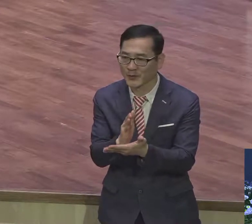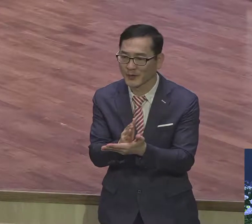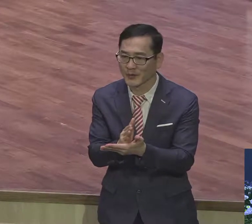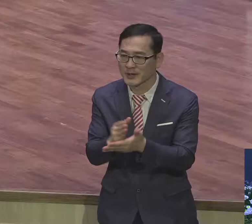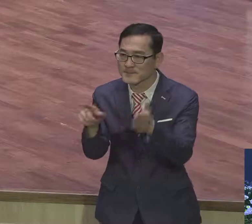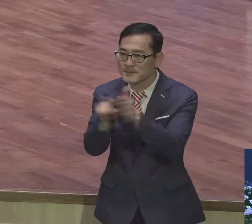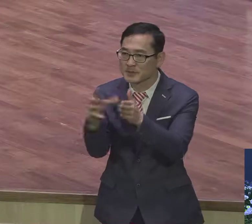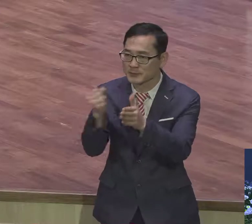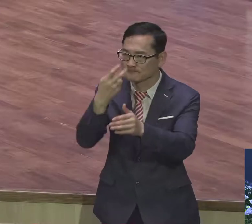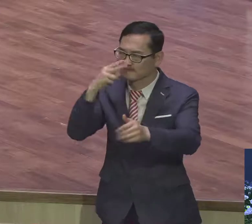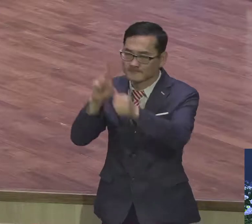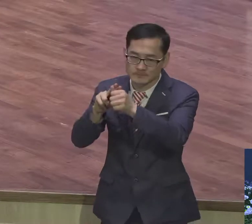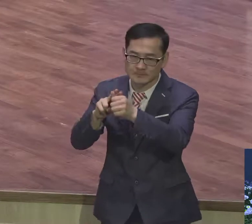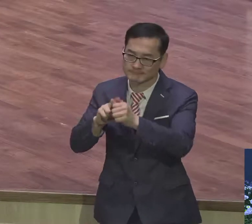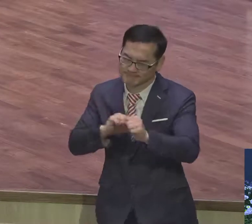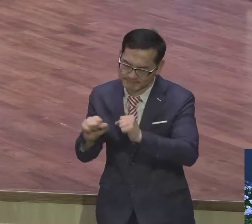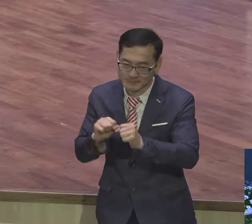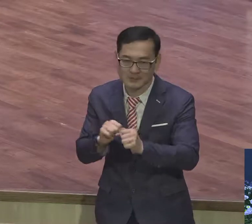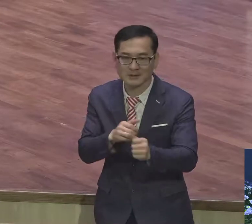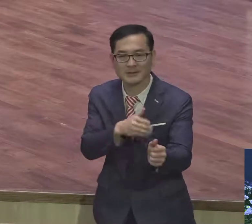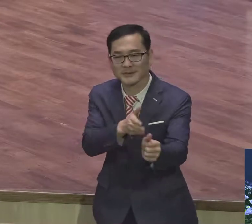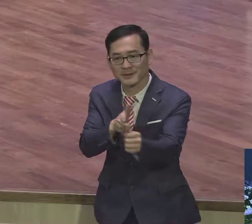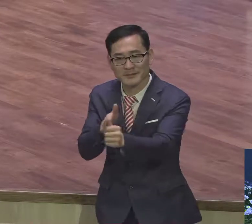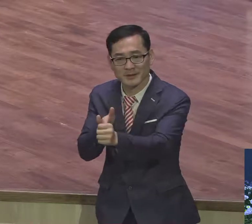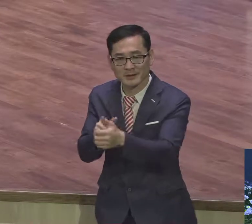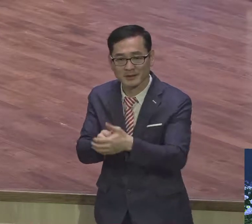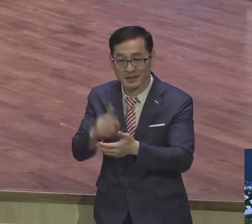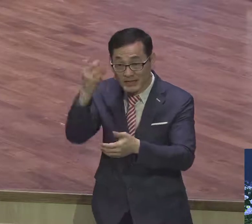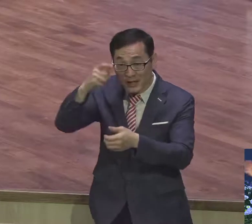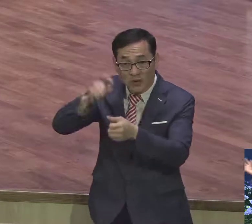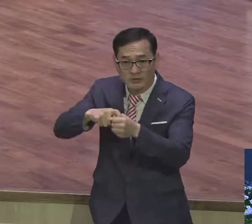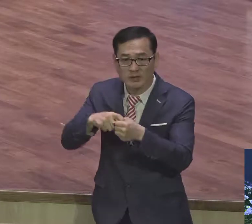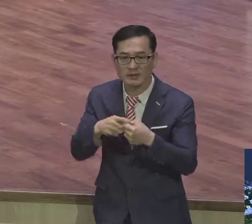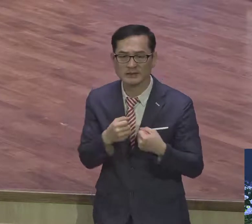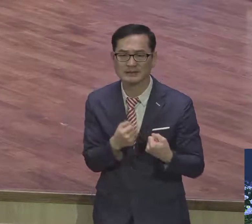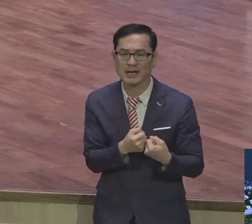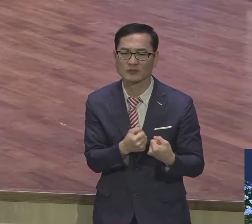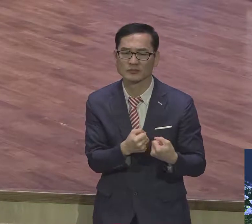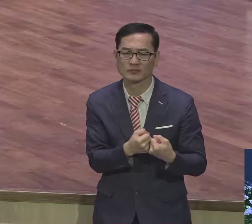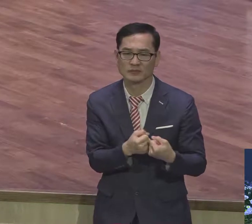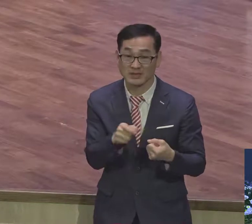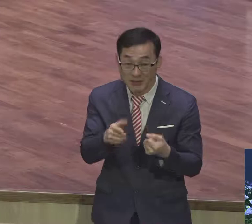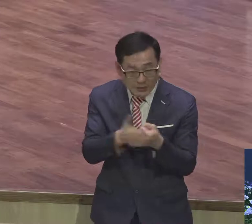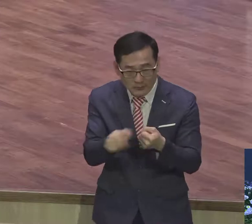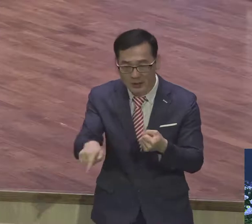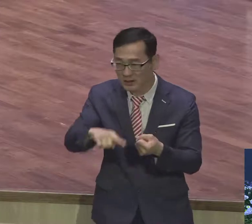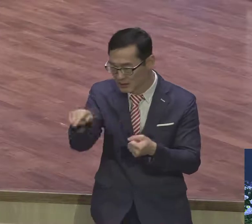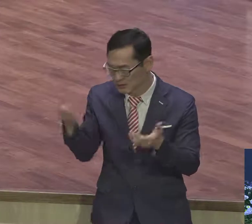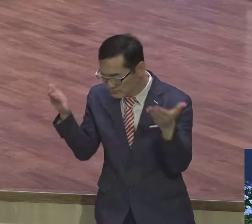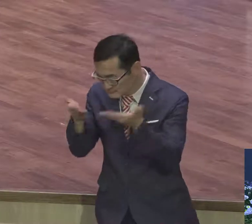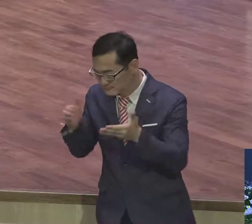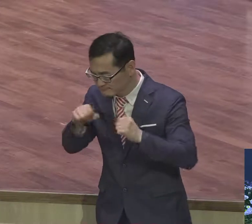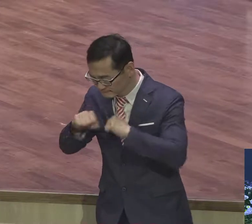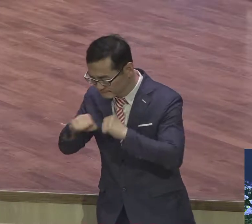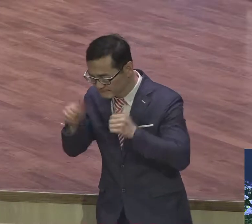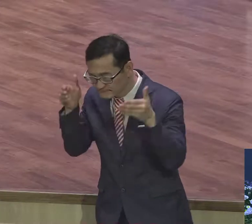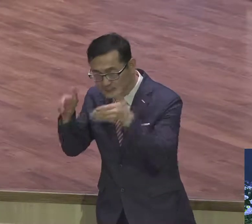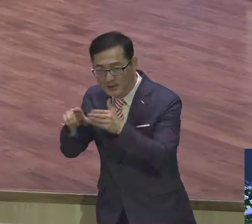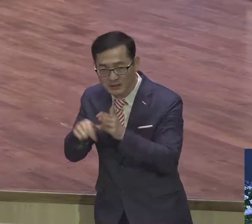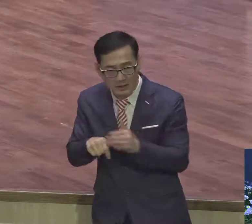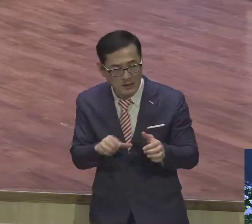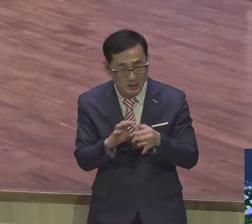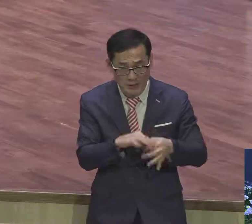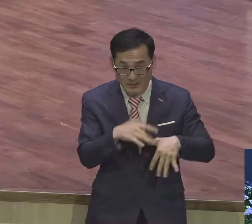랩노들 영적 싸움이요 이거 못하게 합니다 교회들 뭐 안해요 다 잡혀가지고